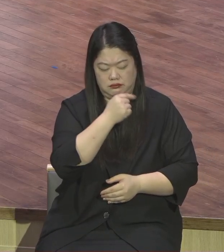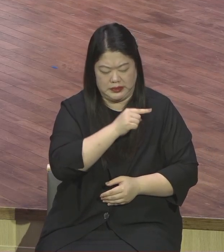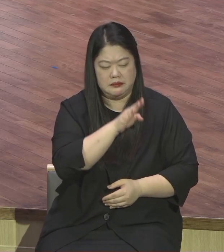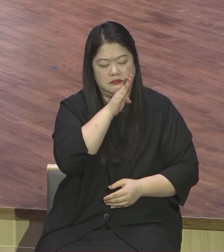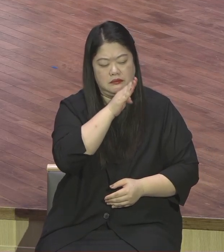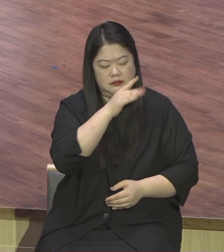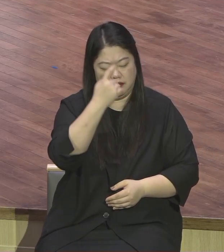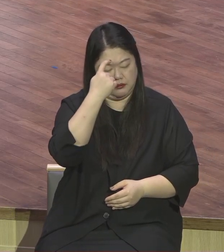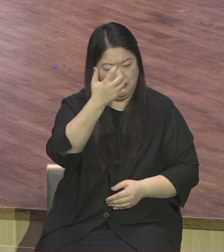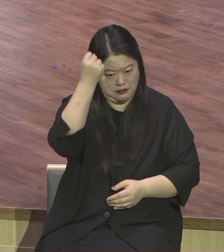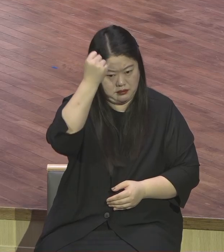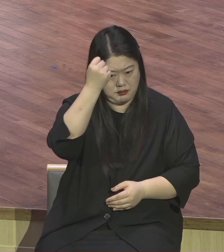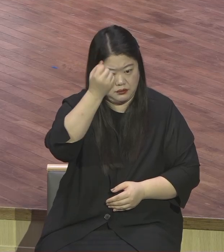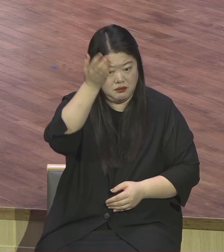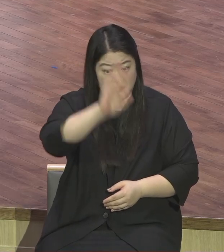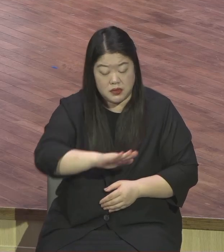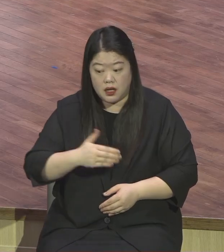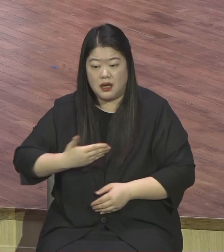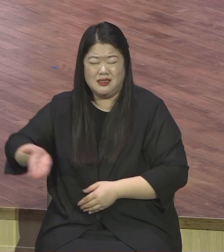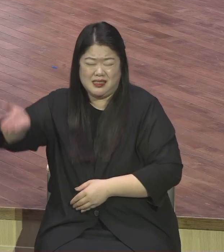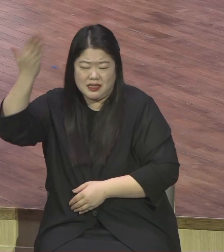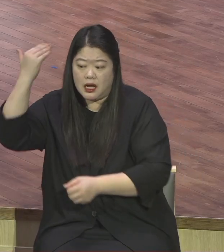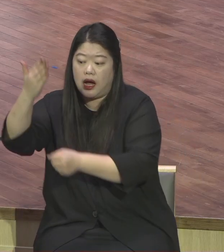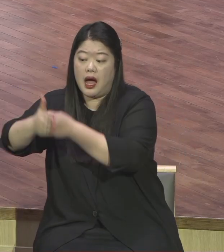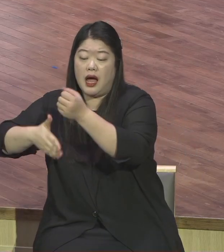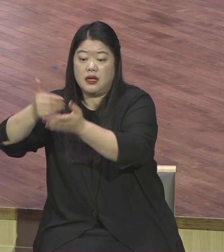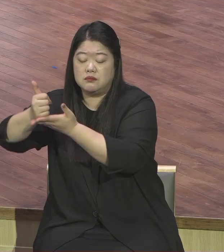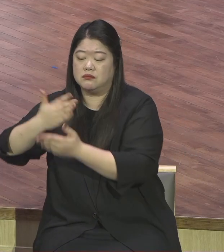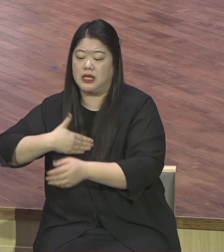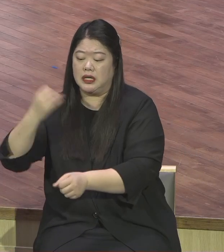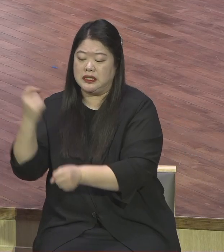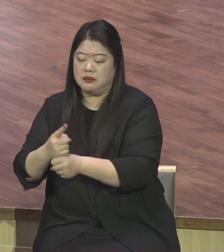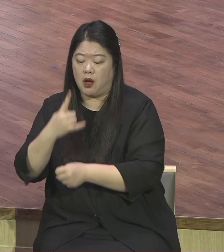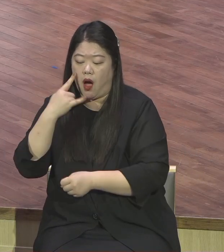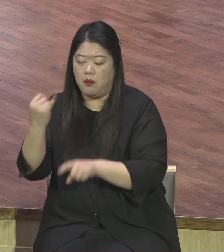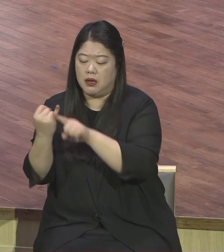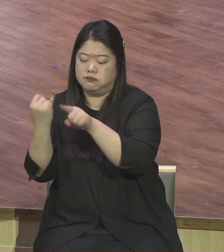그의 은혜로 나를 부르신 이가.